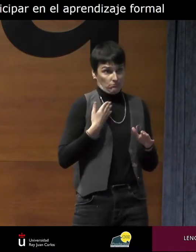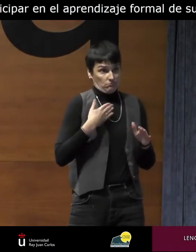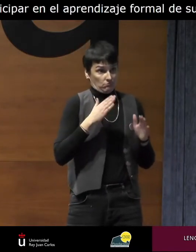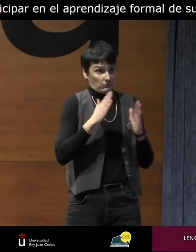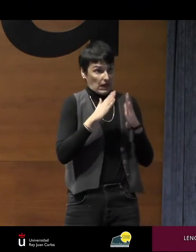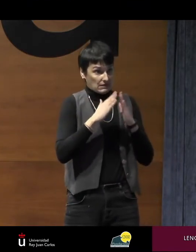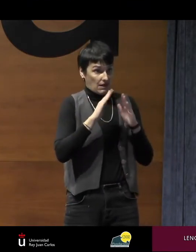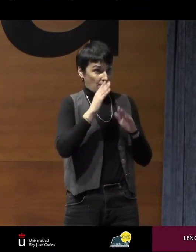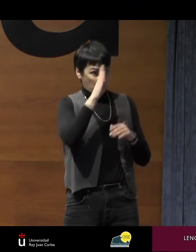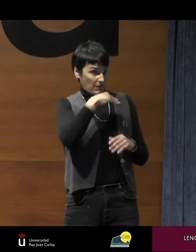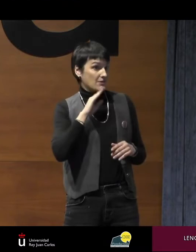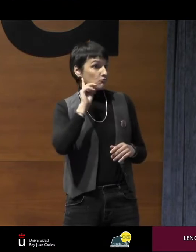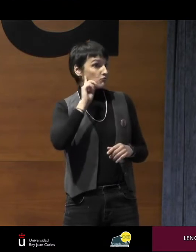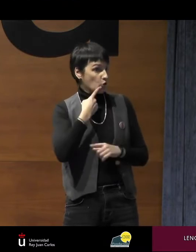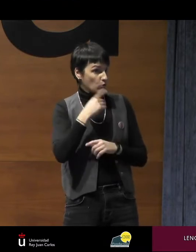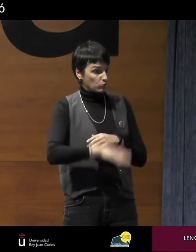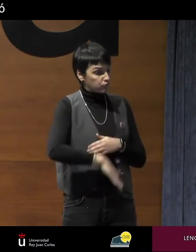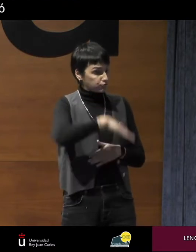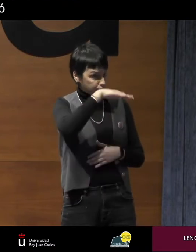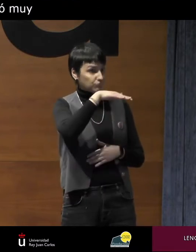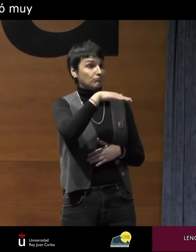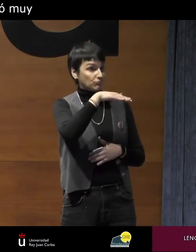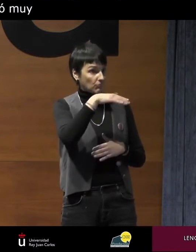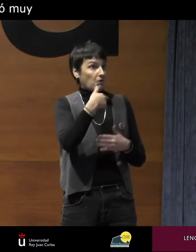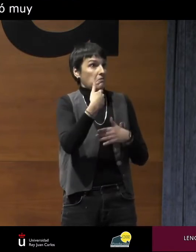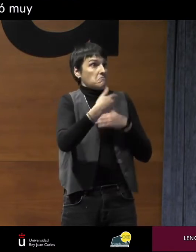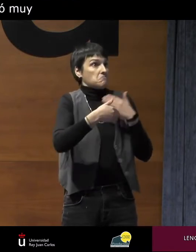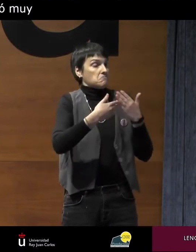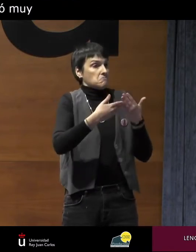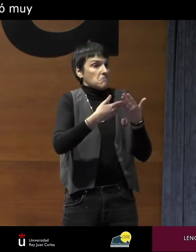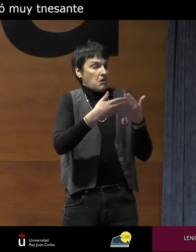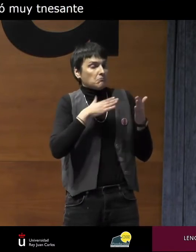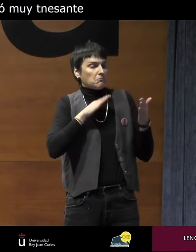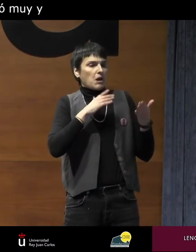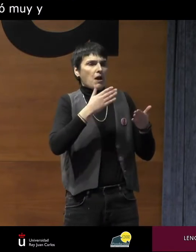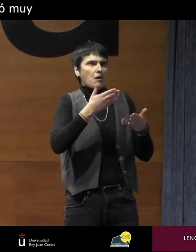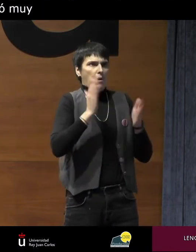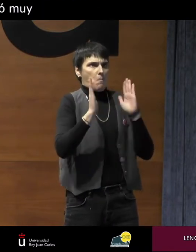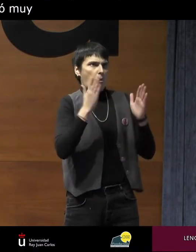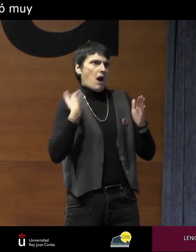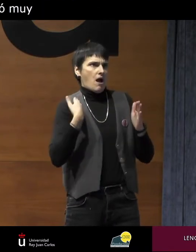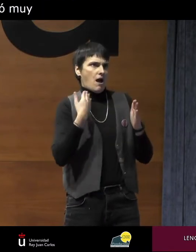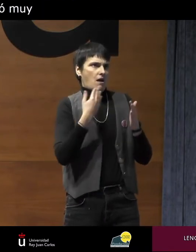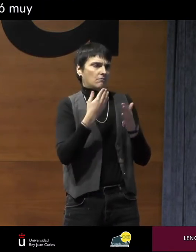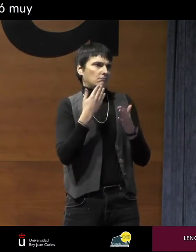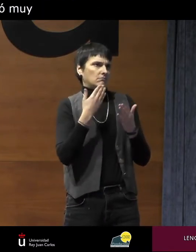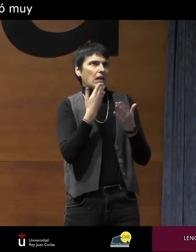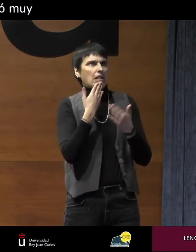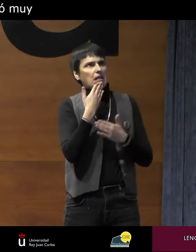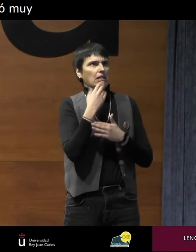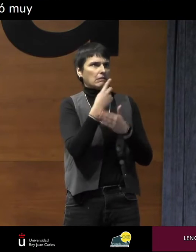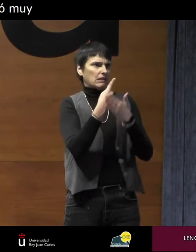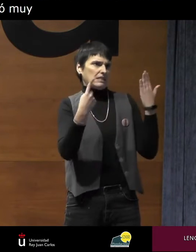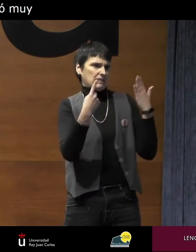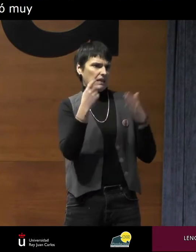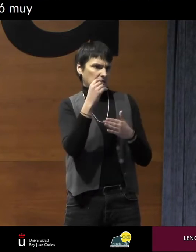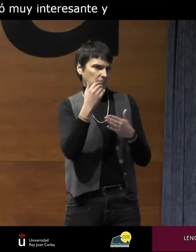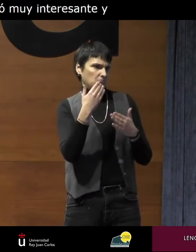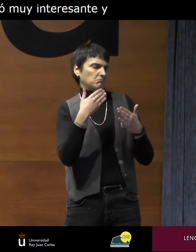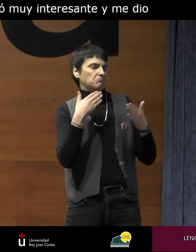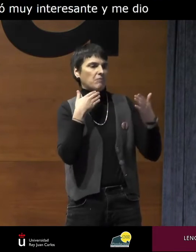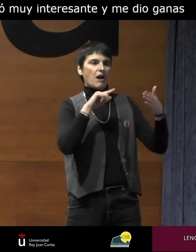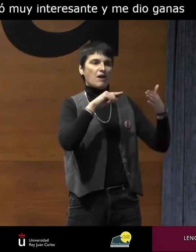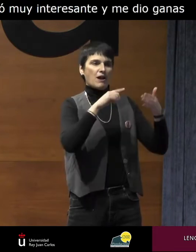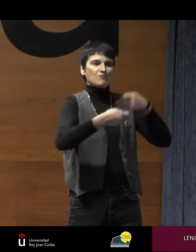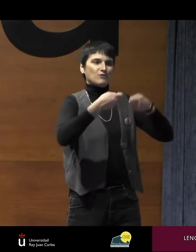y me dio ganas de poder participar yo de la misma manera que ella lo estaba haciendo